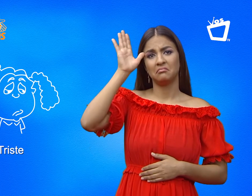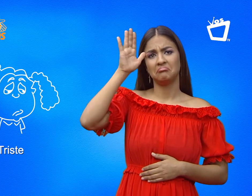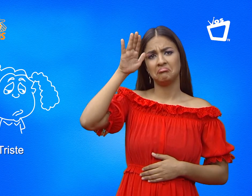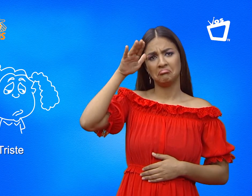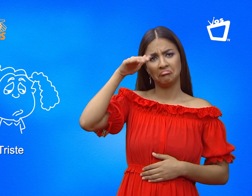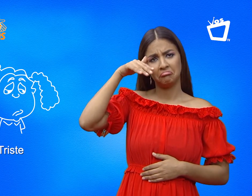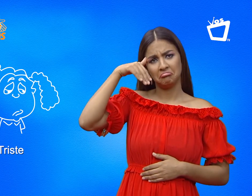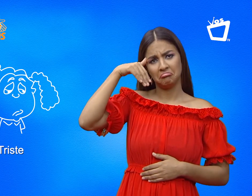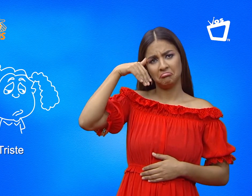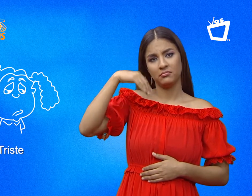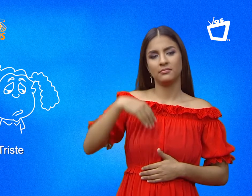triste